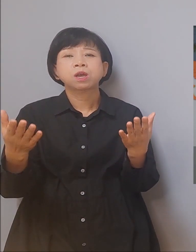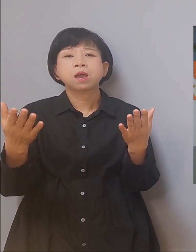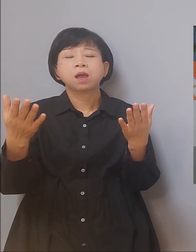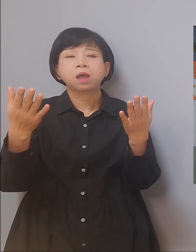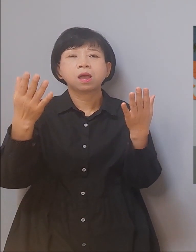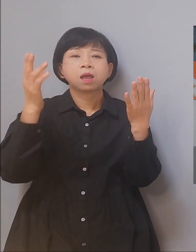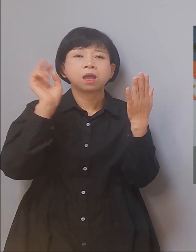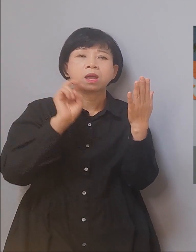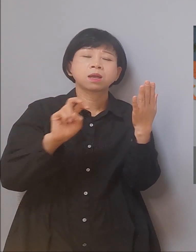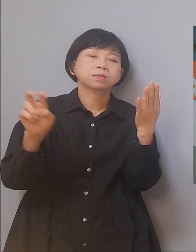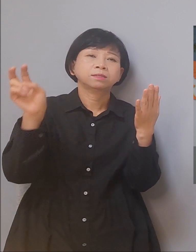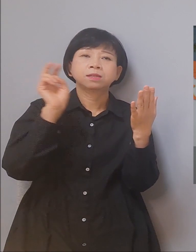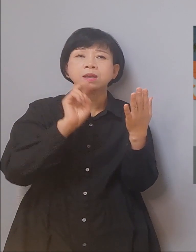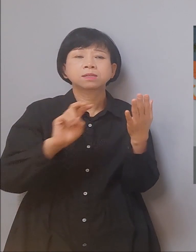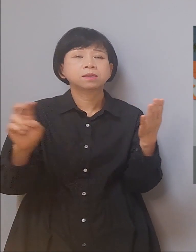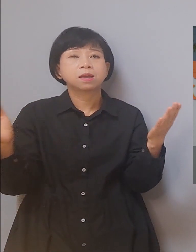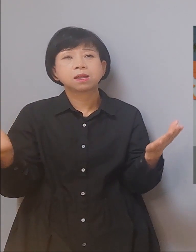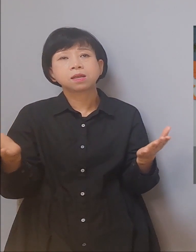할렐루야